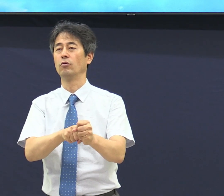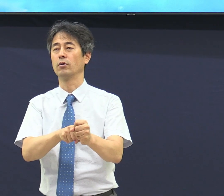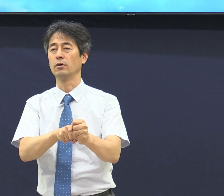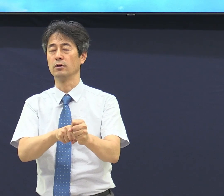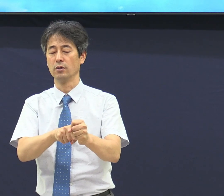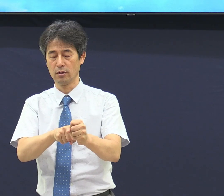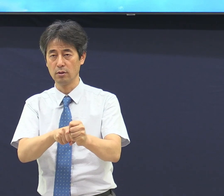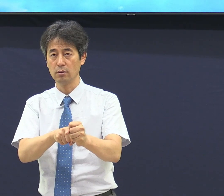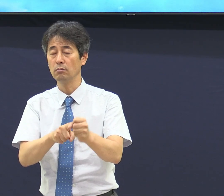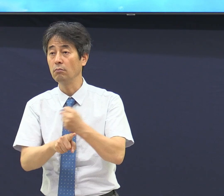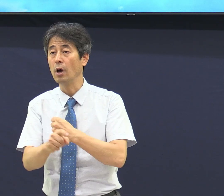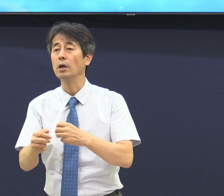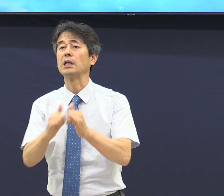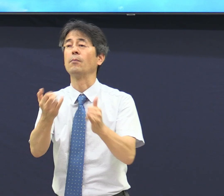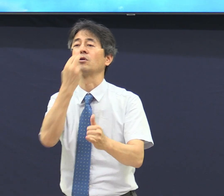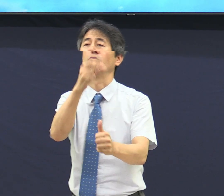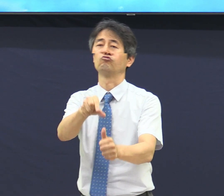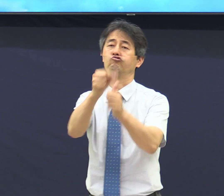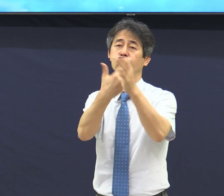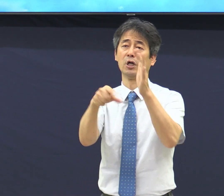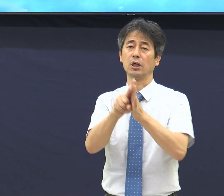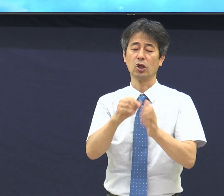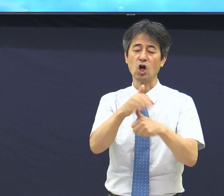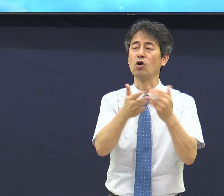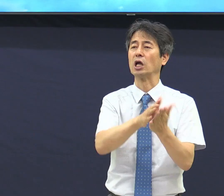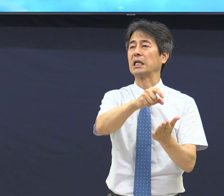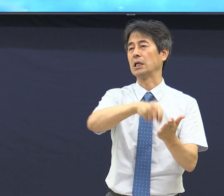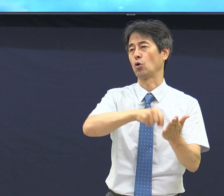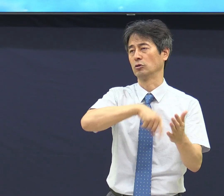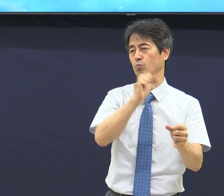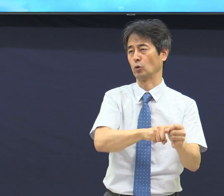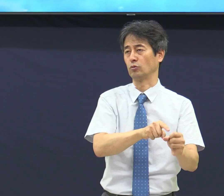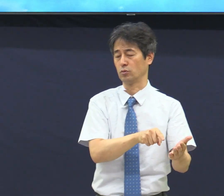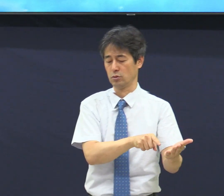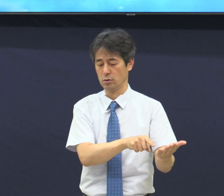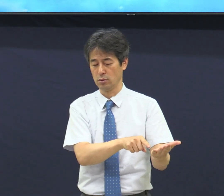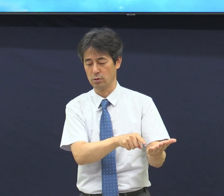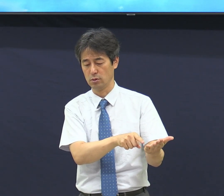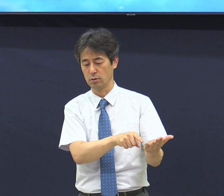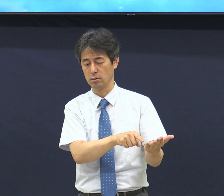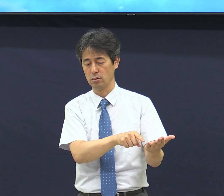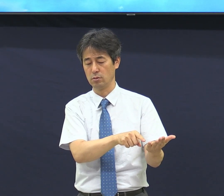성경을 기록한 목적, 사람의 생명을 구원하고자 성경을 기록하셨습니다.